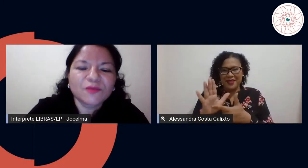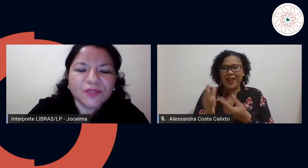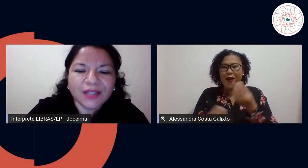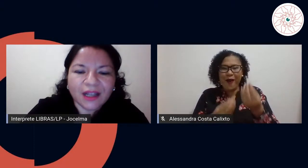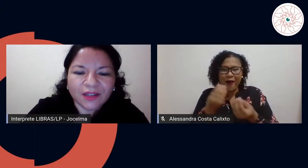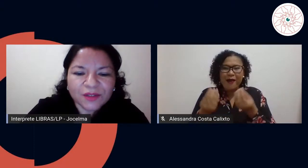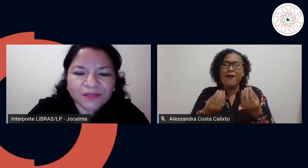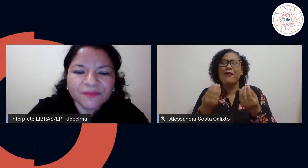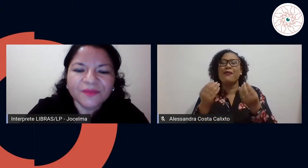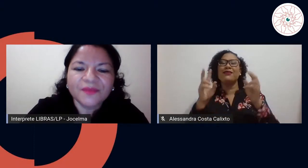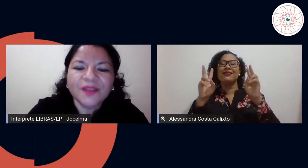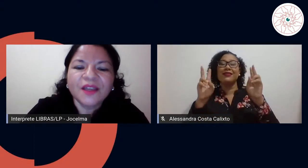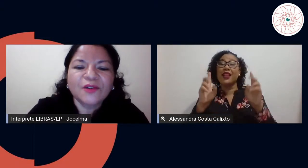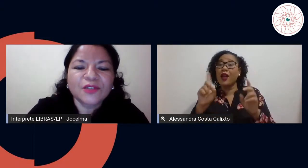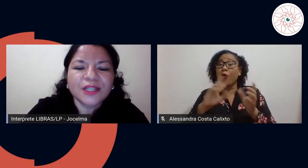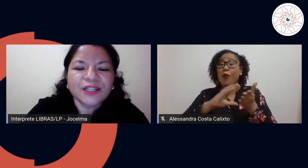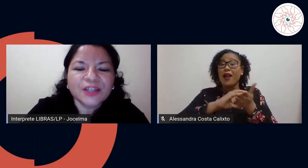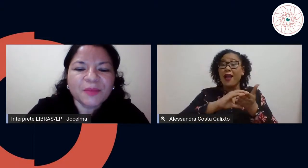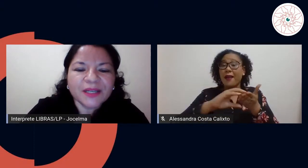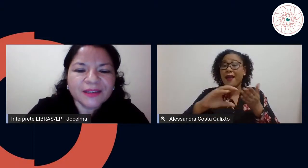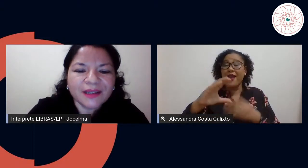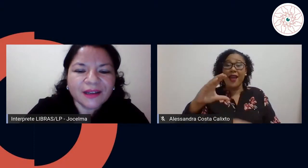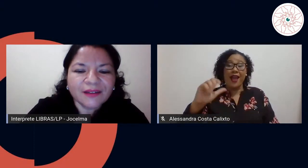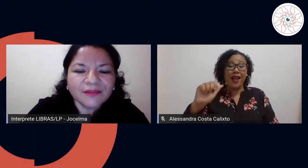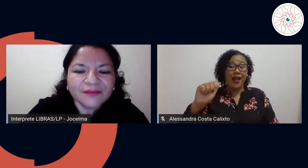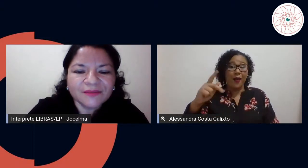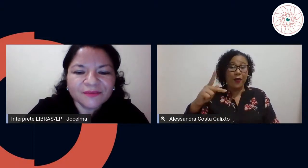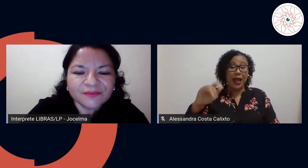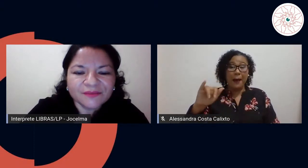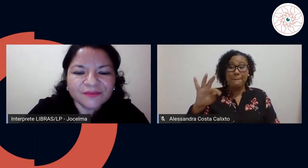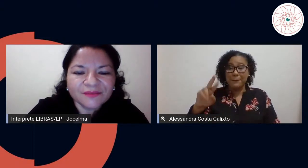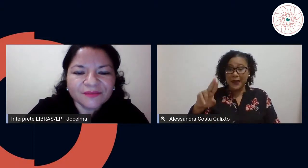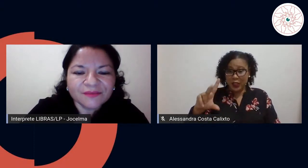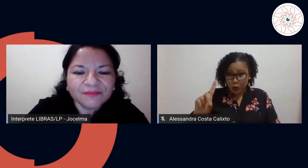vocês alguns dados e eu gostaria de